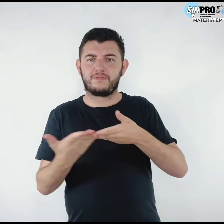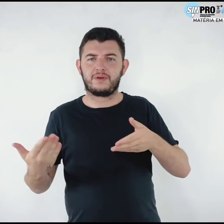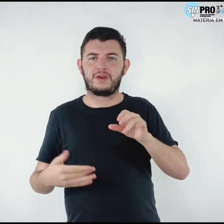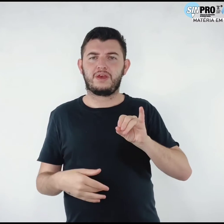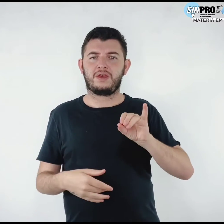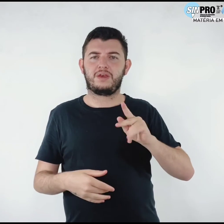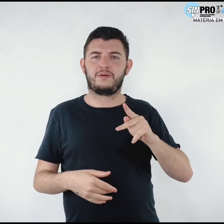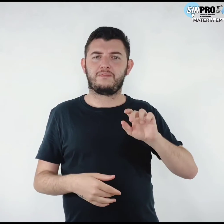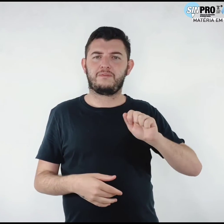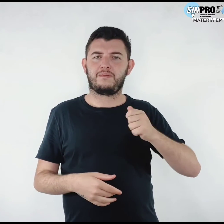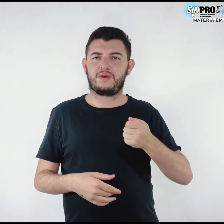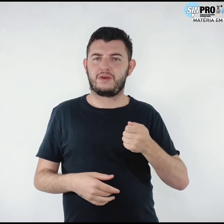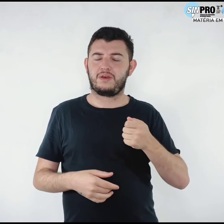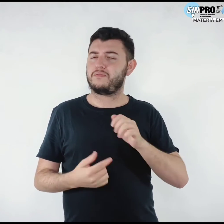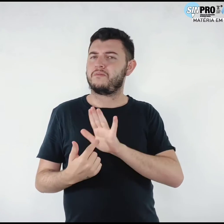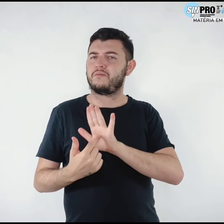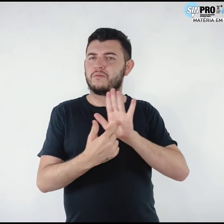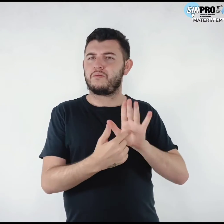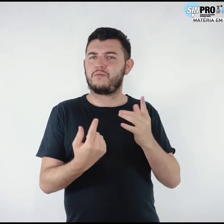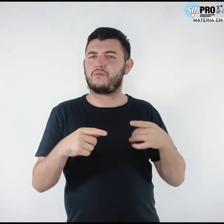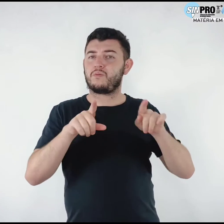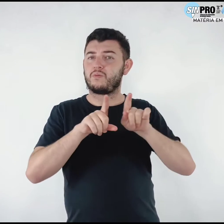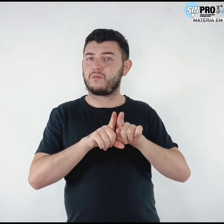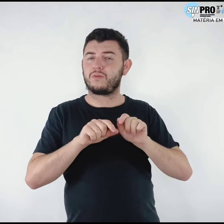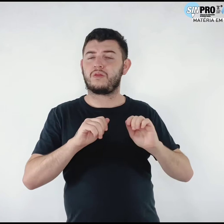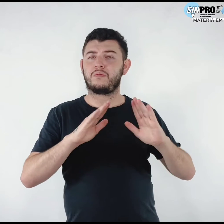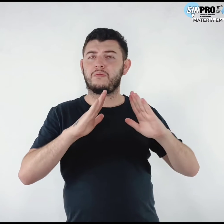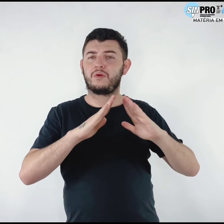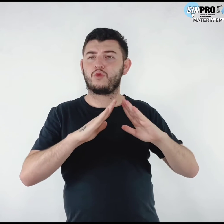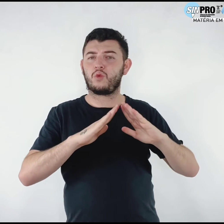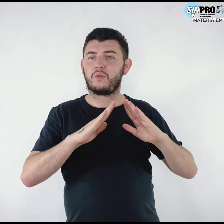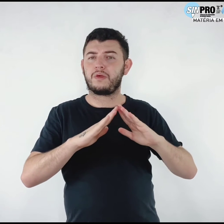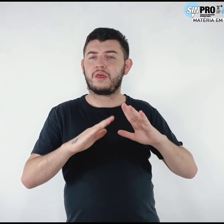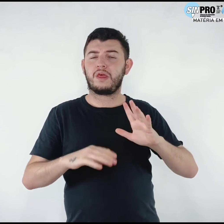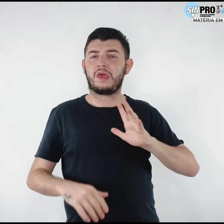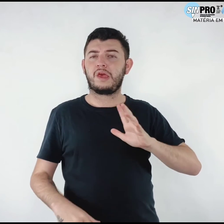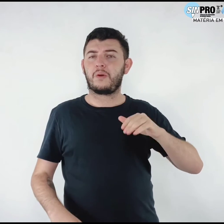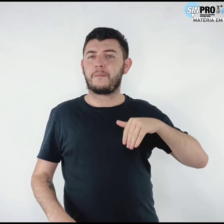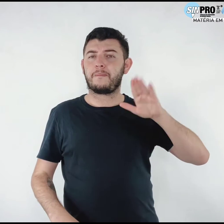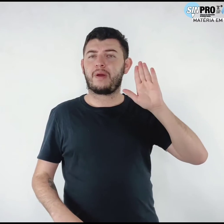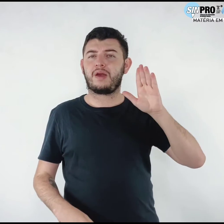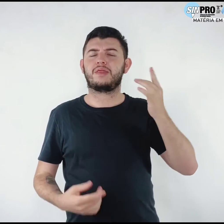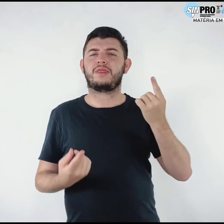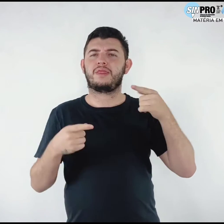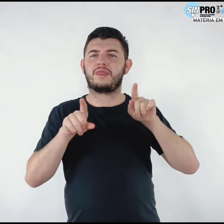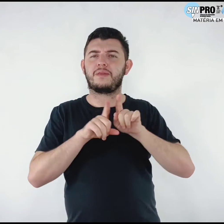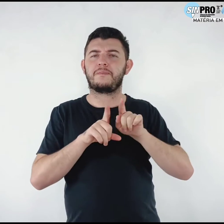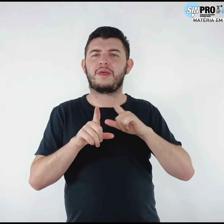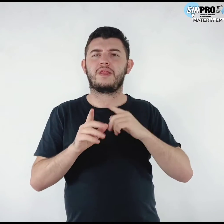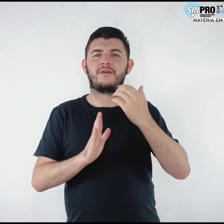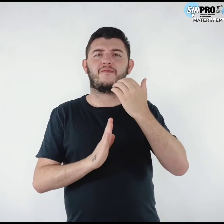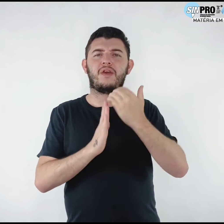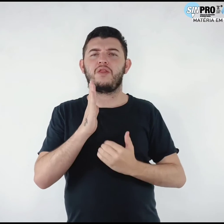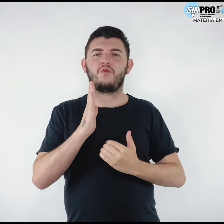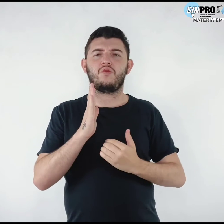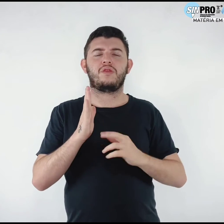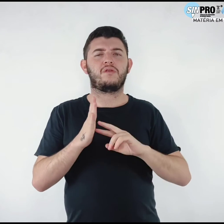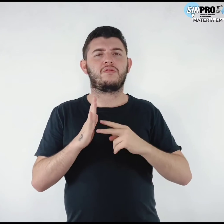também revelou que os domicílios mais ricos sofreram a maior redução proporcional